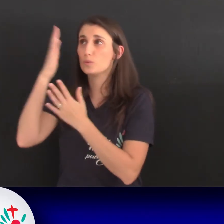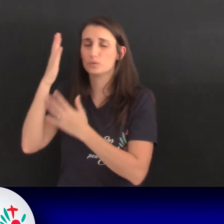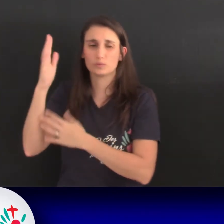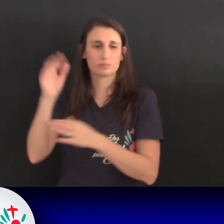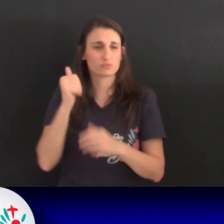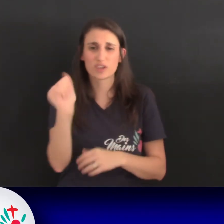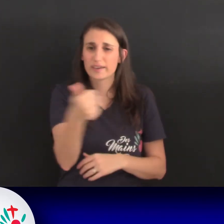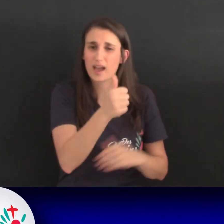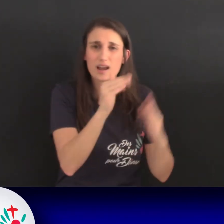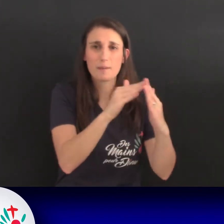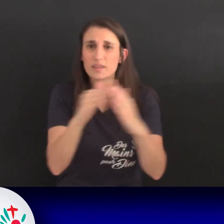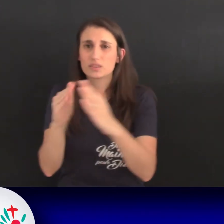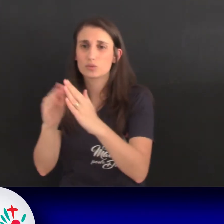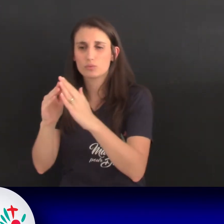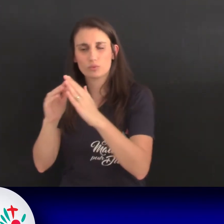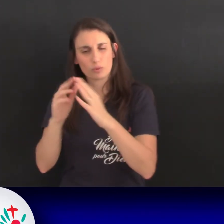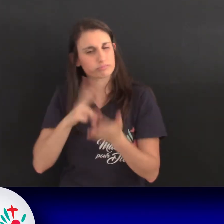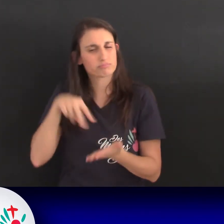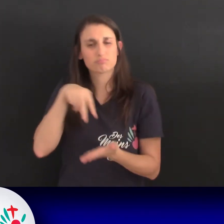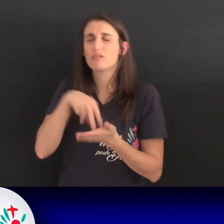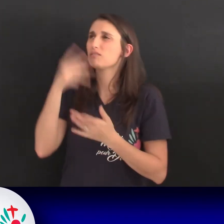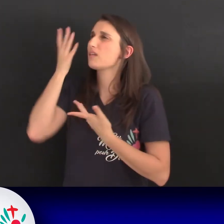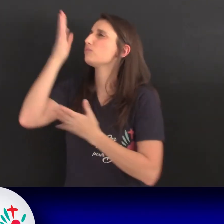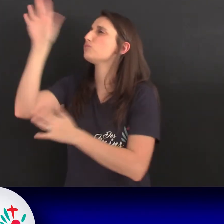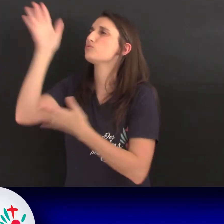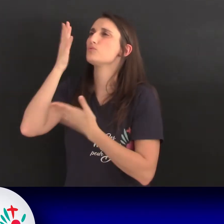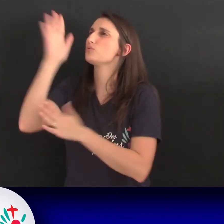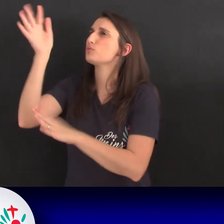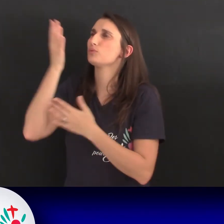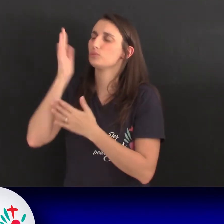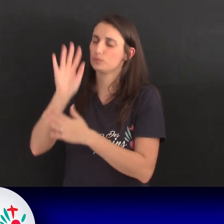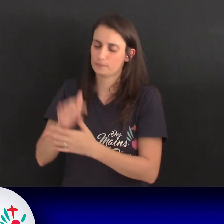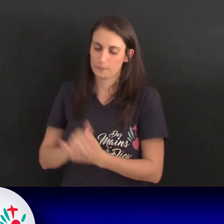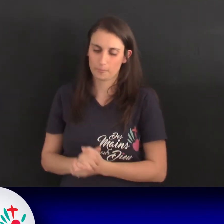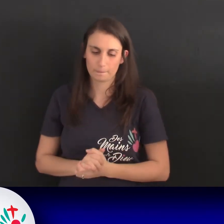sommes. Alléluia, Jésus, sois loué.